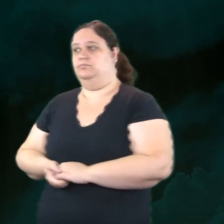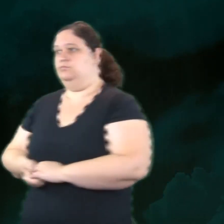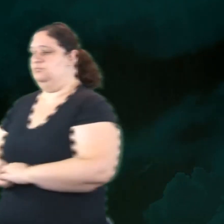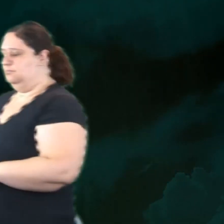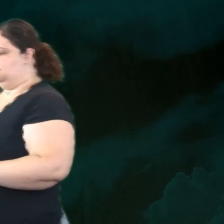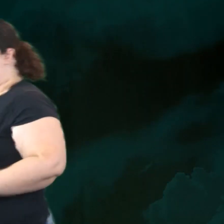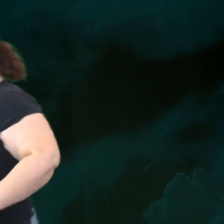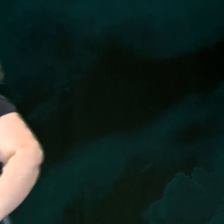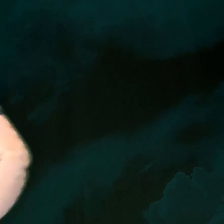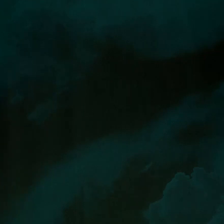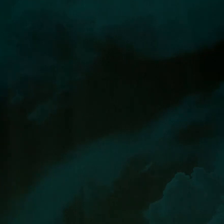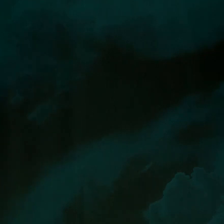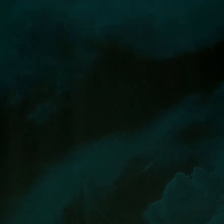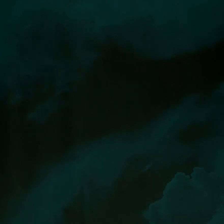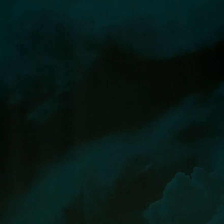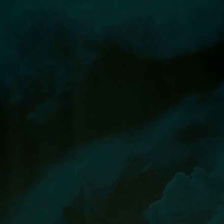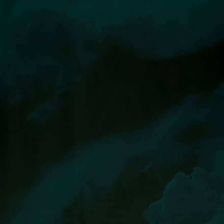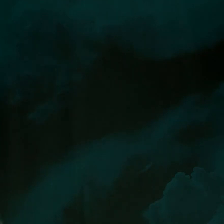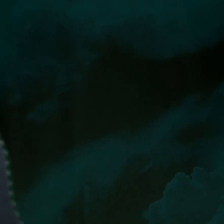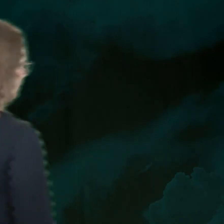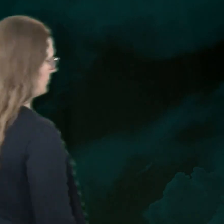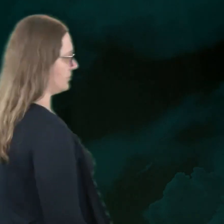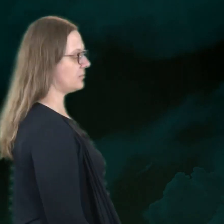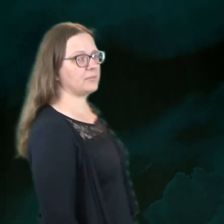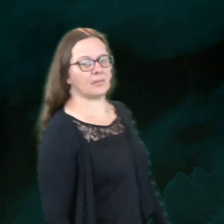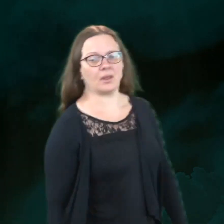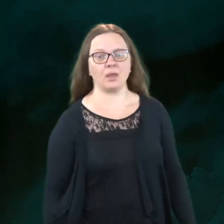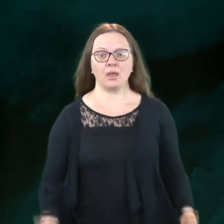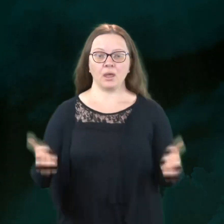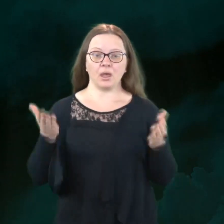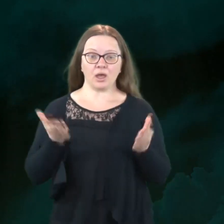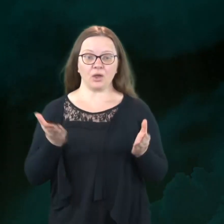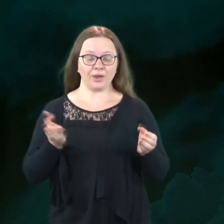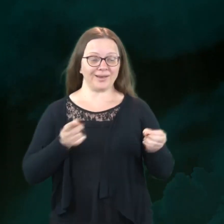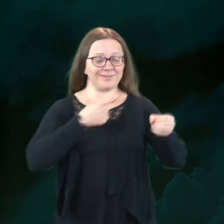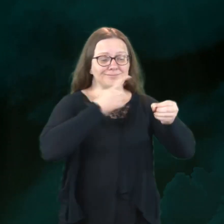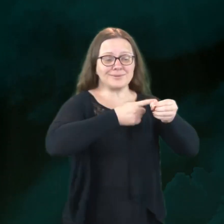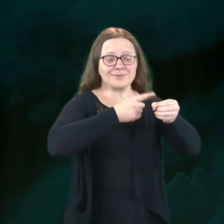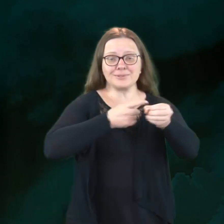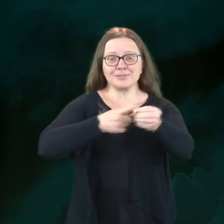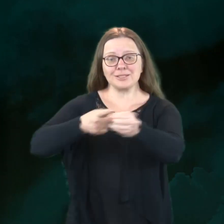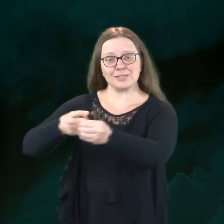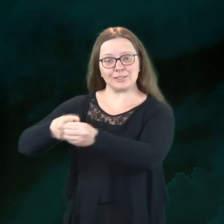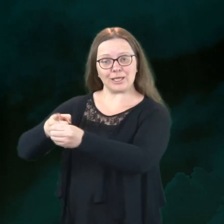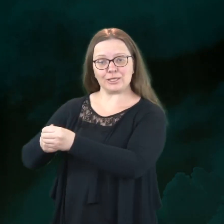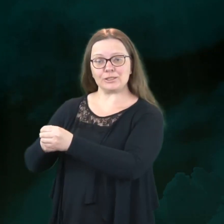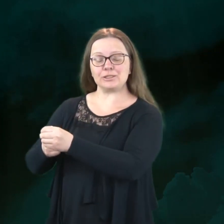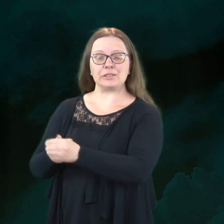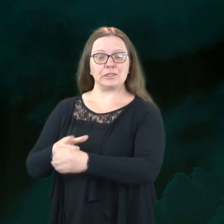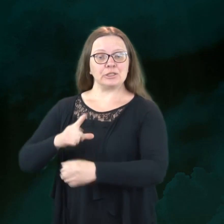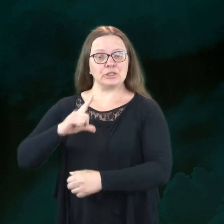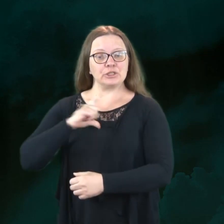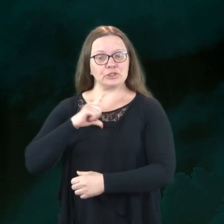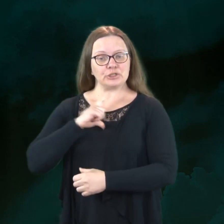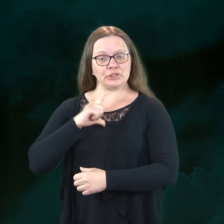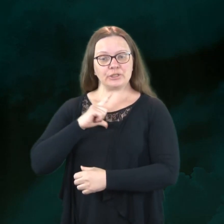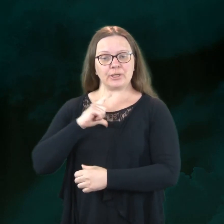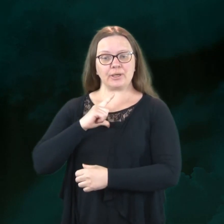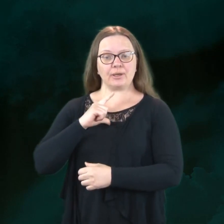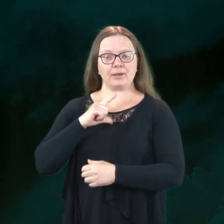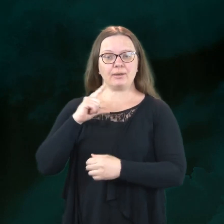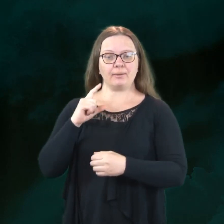cidades-estado, elas se mantinham unidos pelos mesmos costumes, pelo mesmo idioma, não é isso?